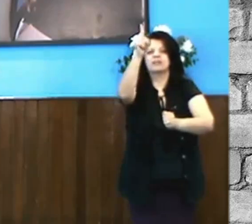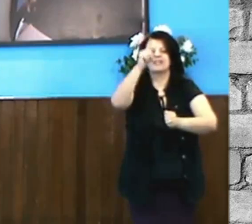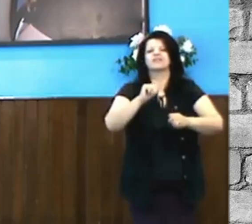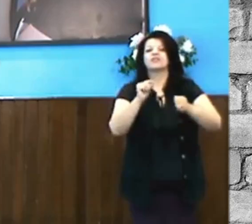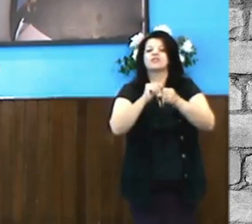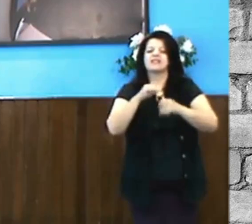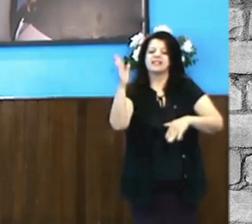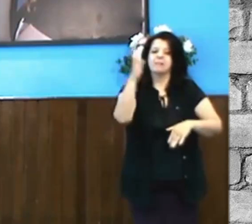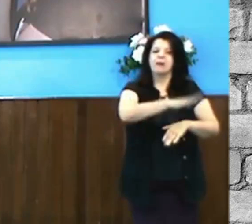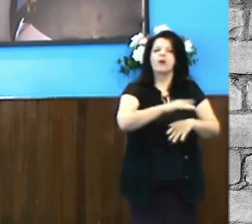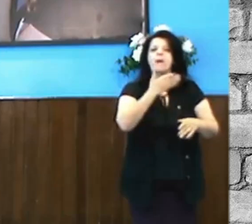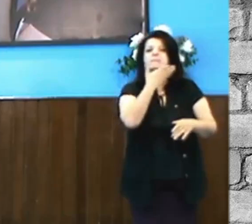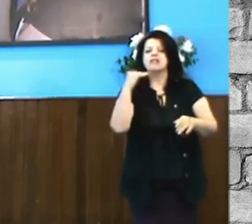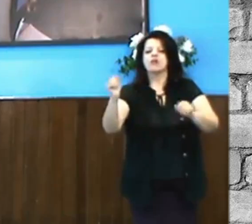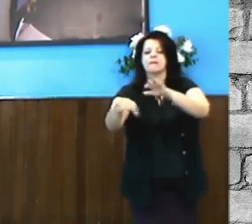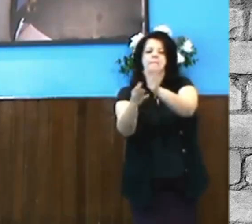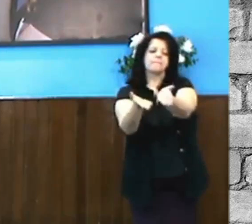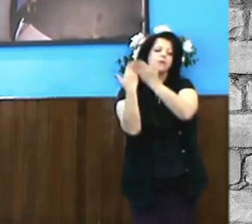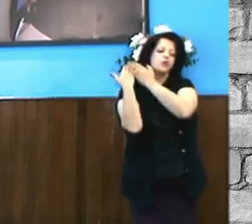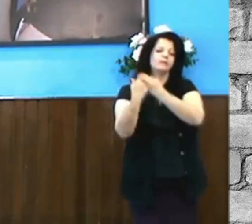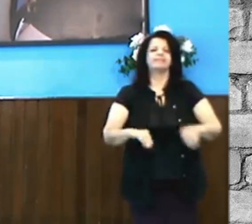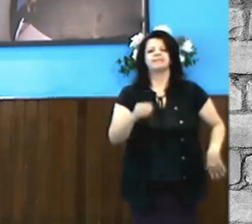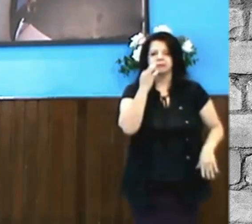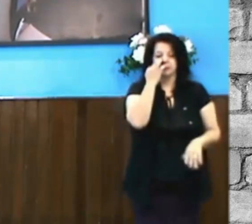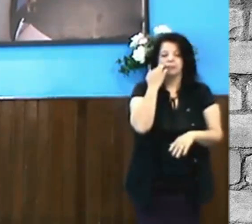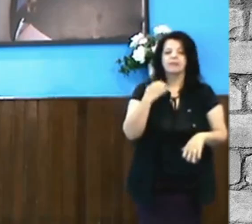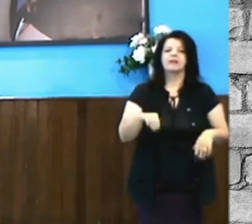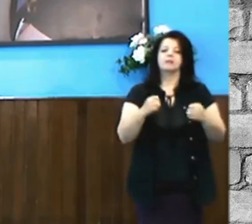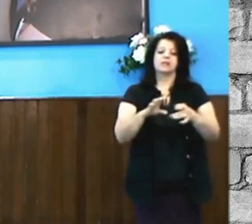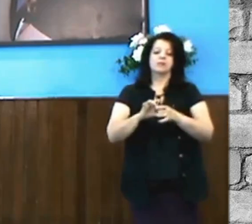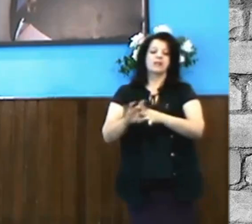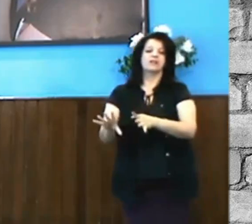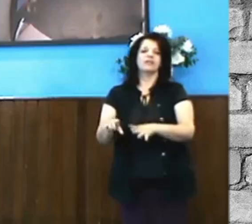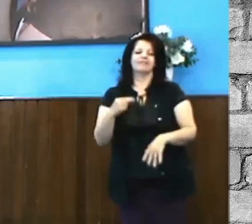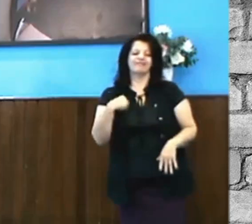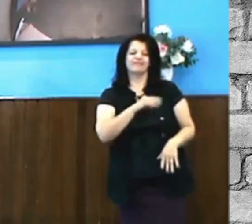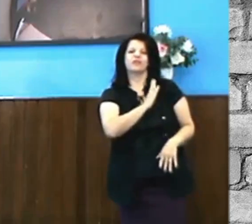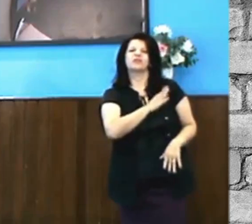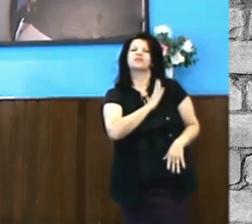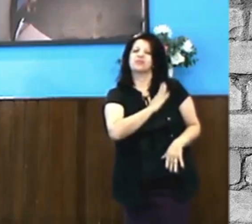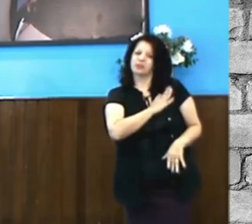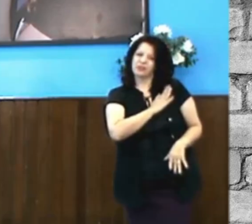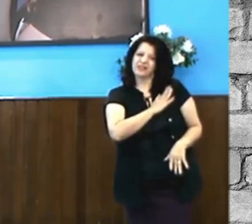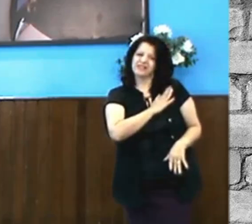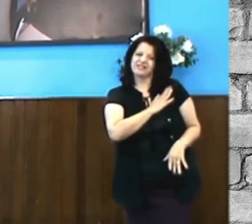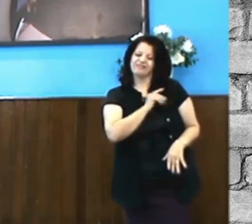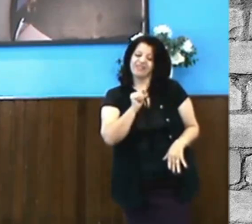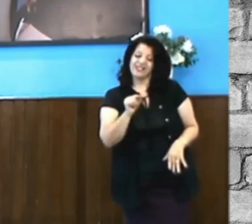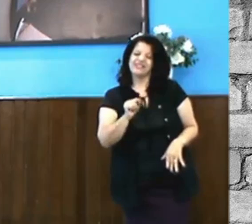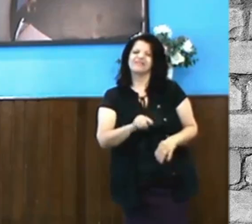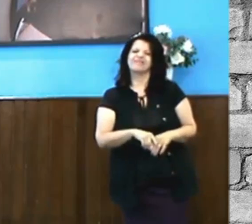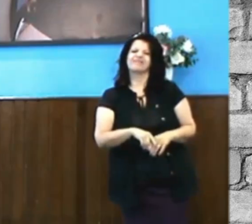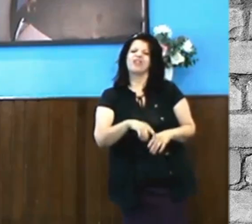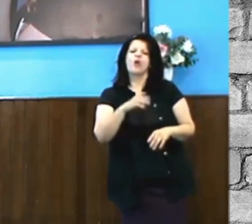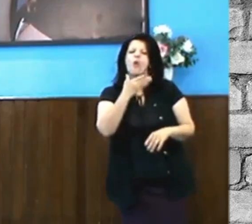seria melhor nos livrar deles. Nosso coração é assim. Esse é um dos motivos que levou o salmista a pedir que